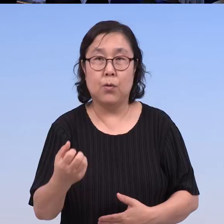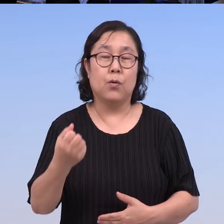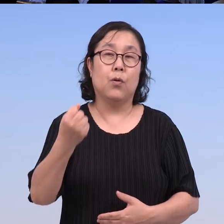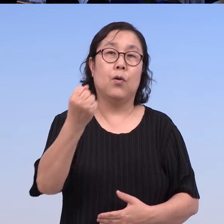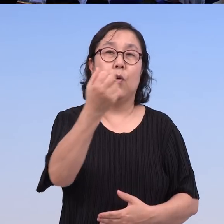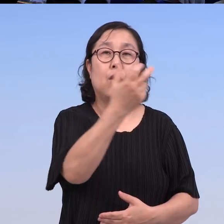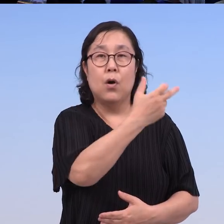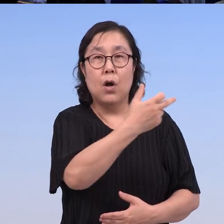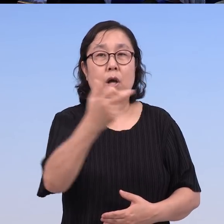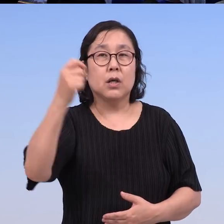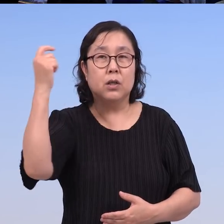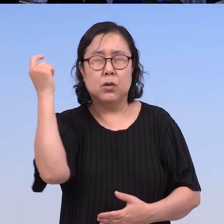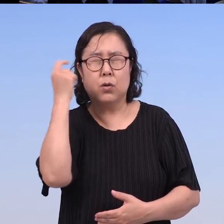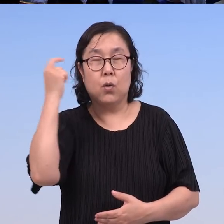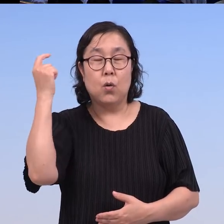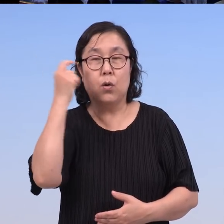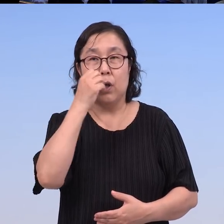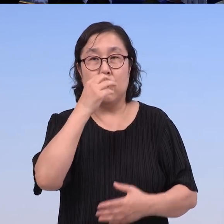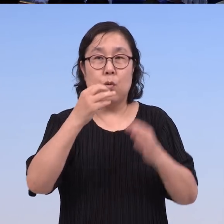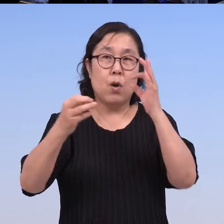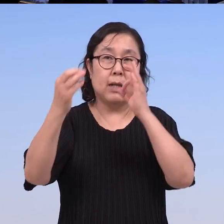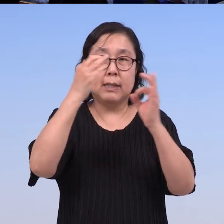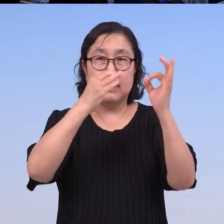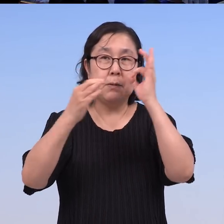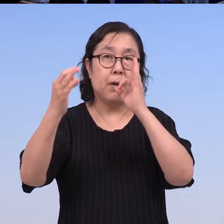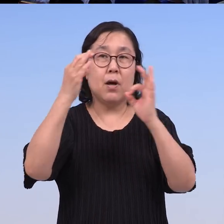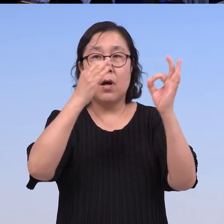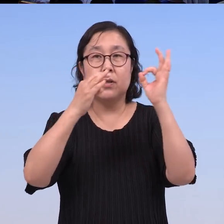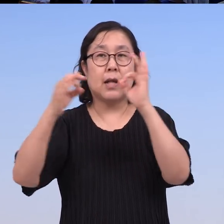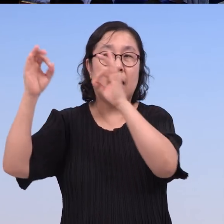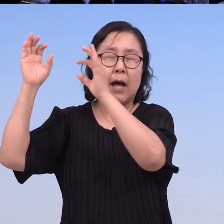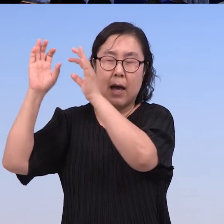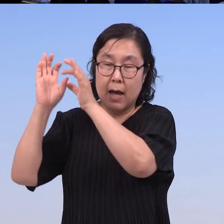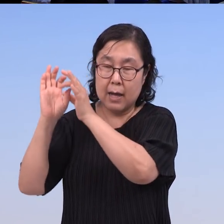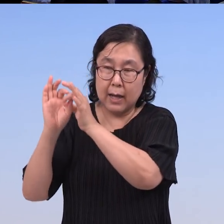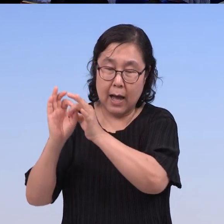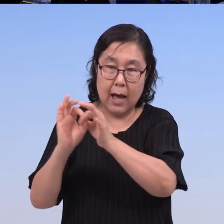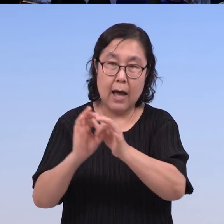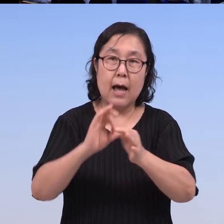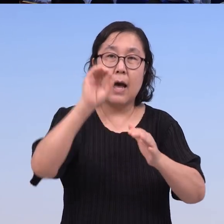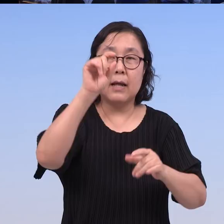어떡하라고요? 큰 소리 외치며 나아가네.